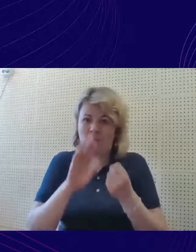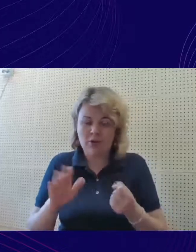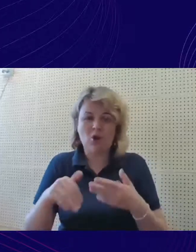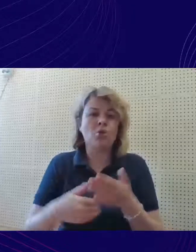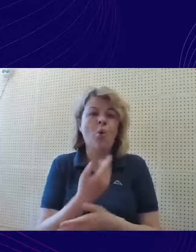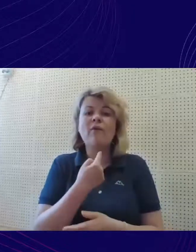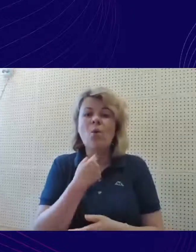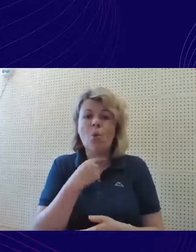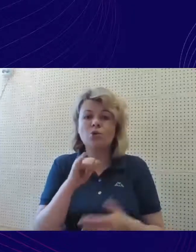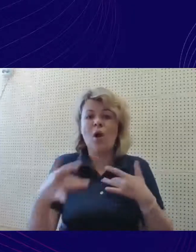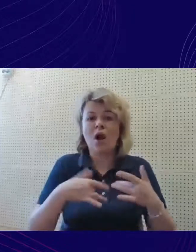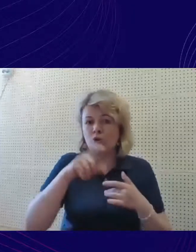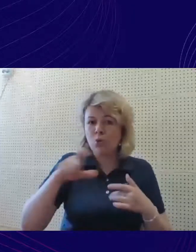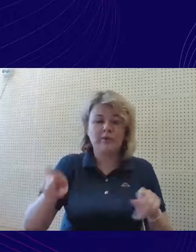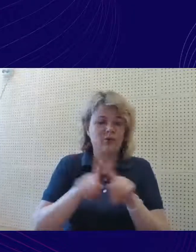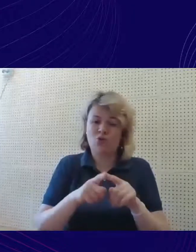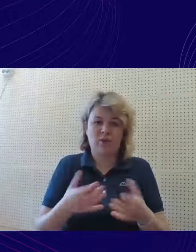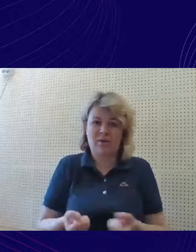тоже не поддержит. Вот, кстати,